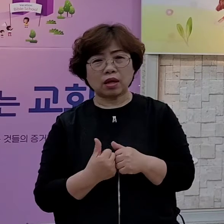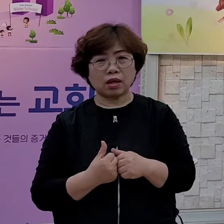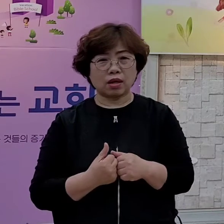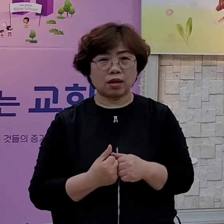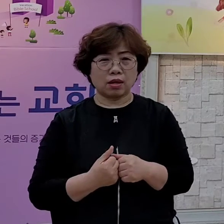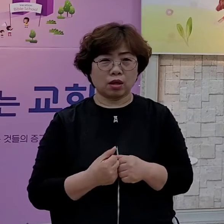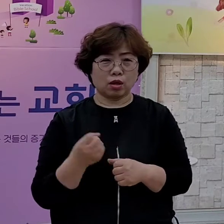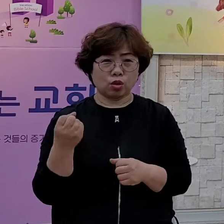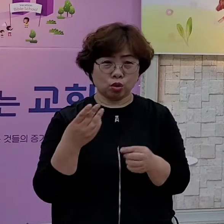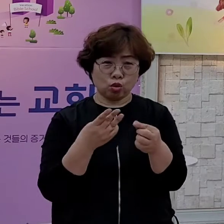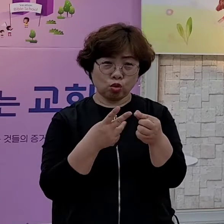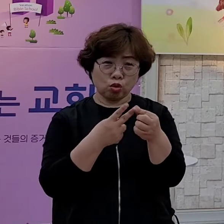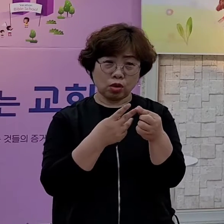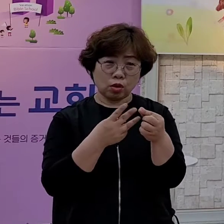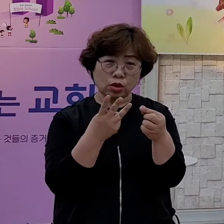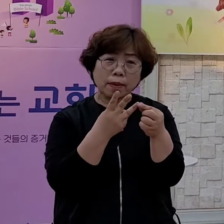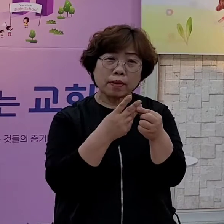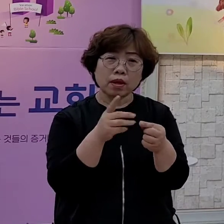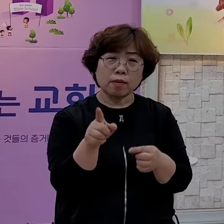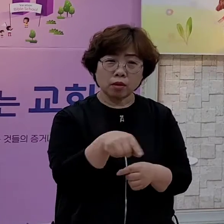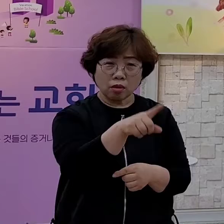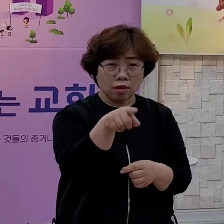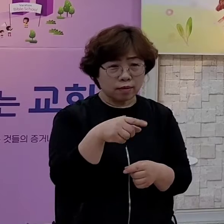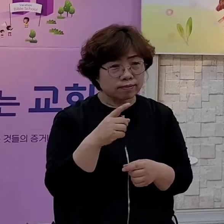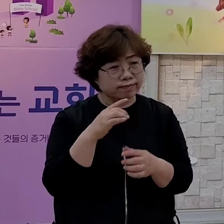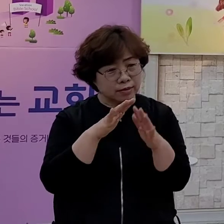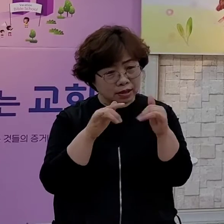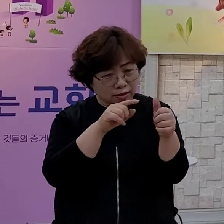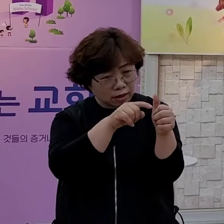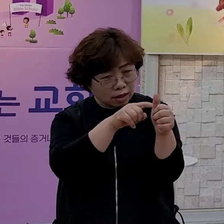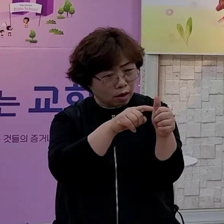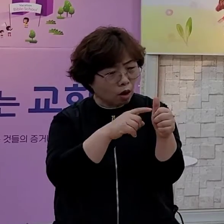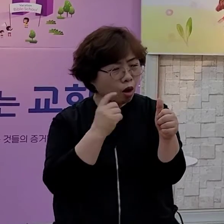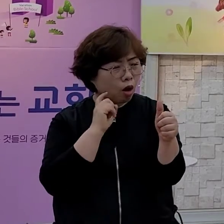이쁜데 코가 죽었어. 이런 말도 씁니다.